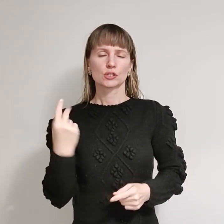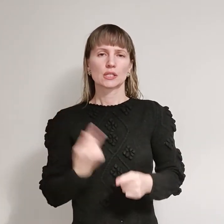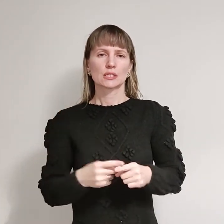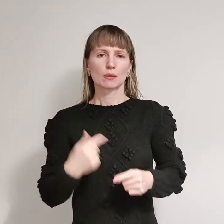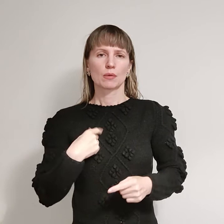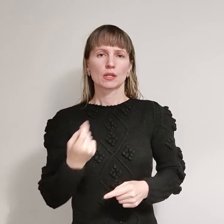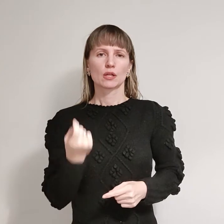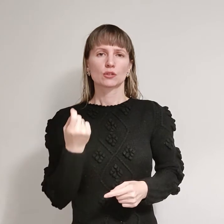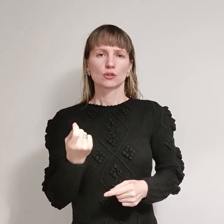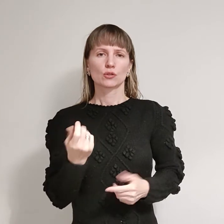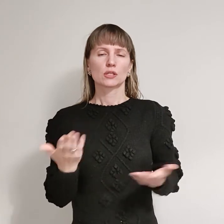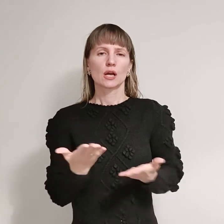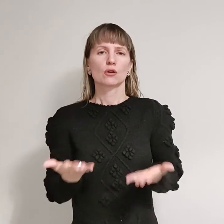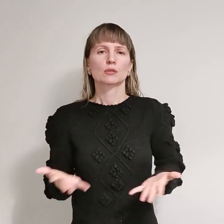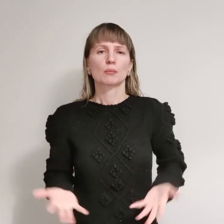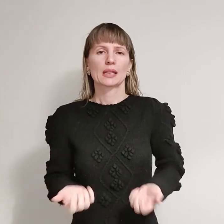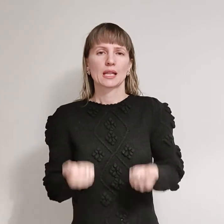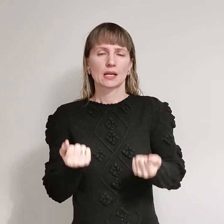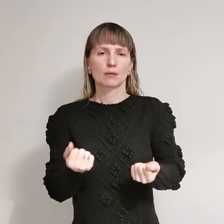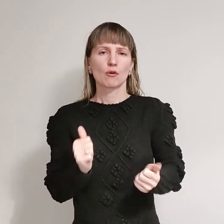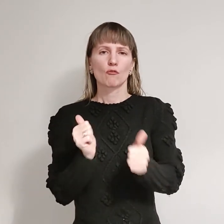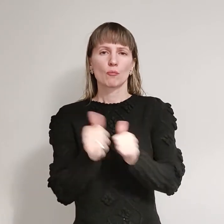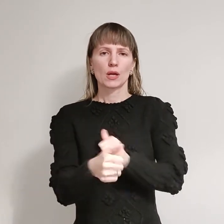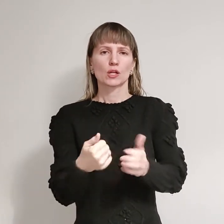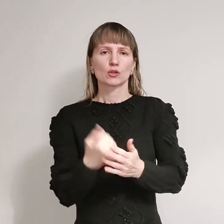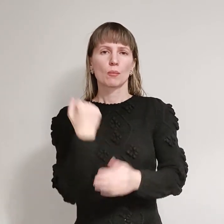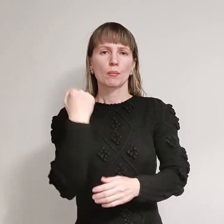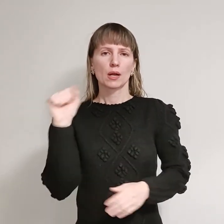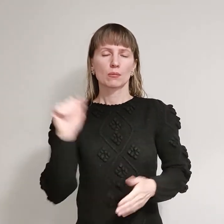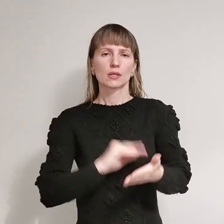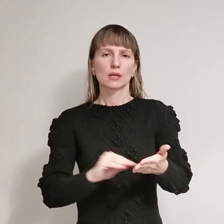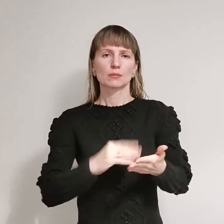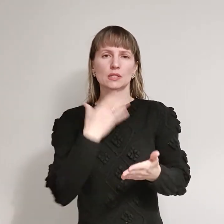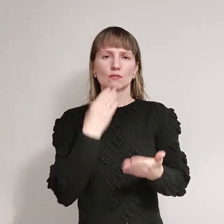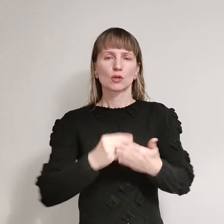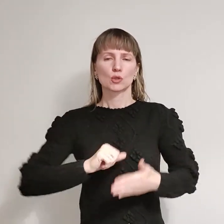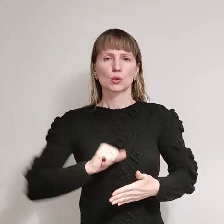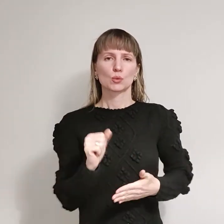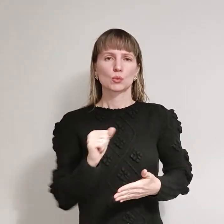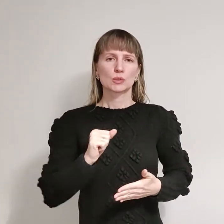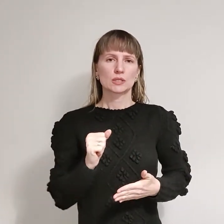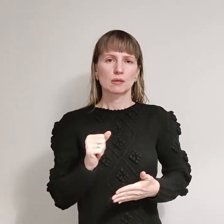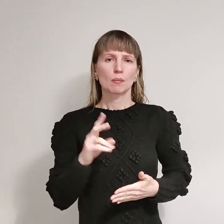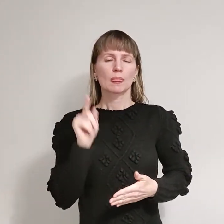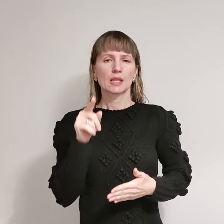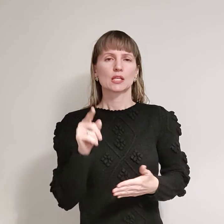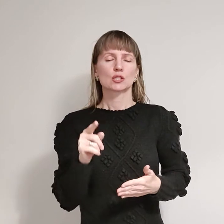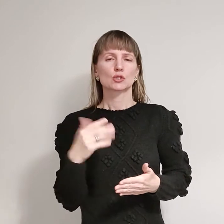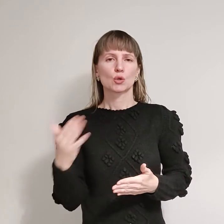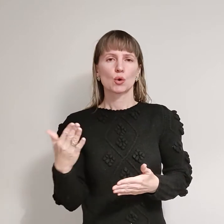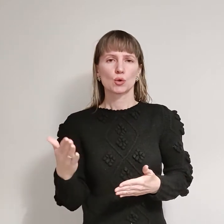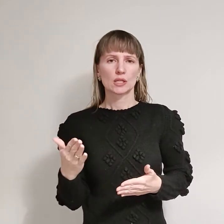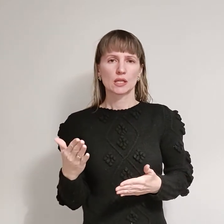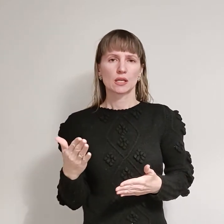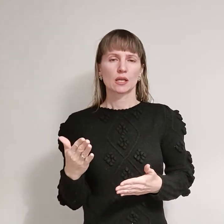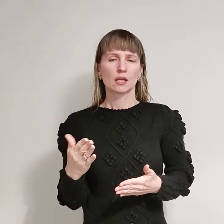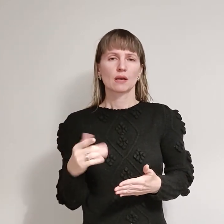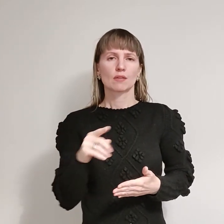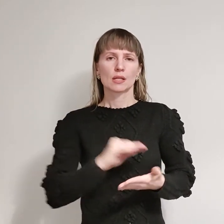трошки якось підтримує. Вперед до перемоги написала своїм друзям на тій стороні. Вони пишуть, як ви